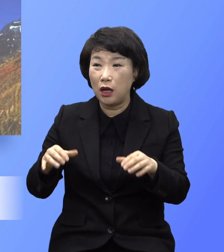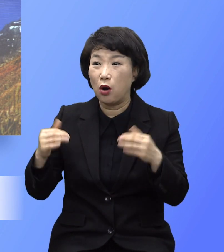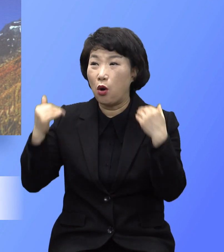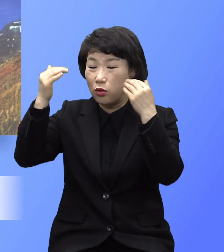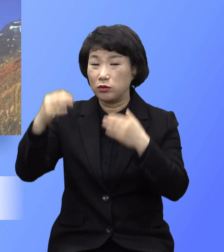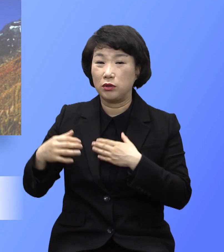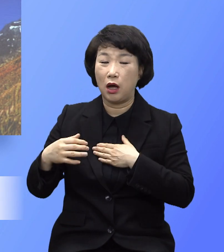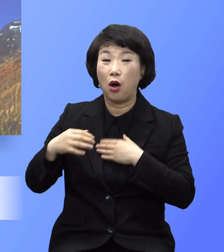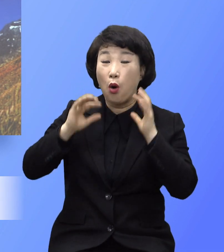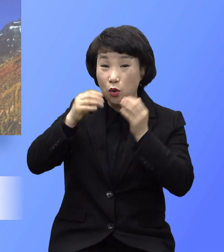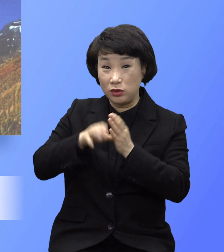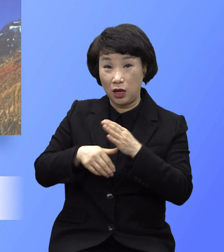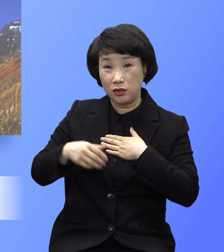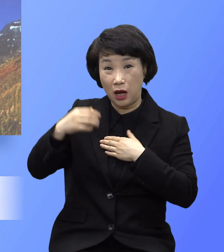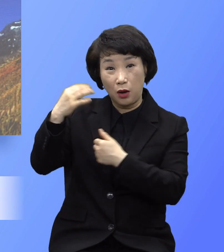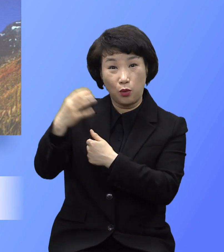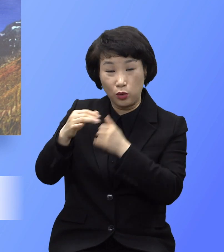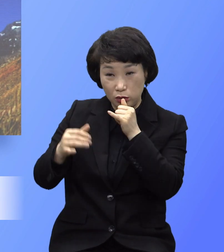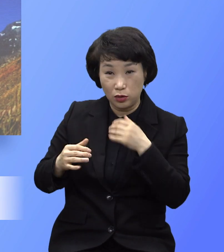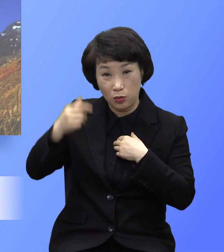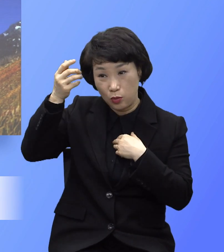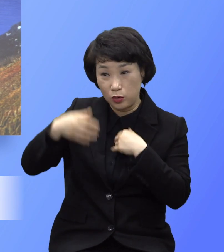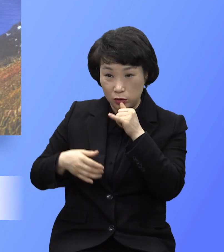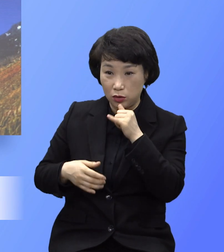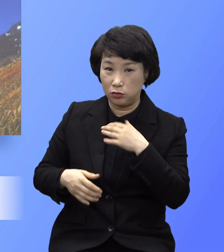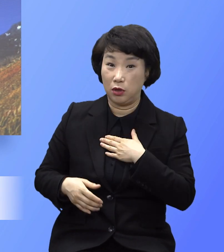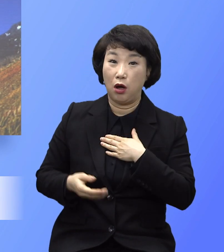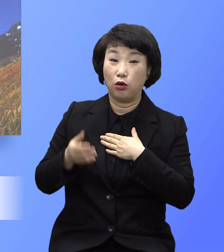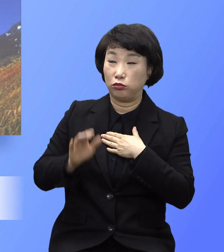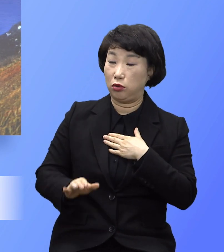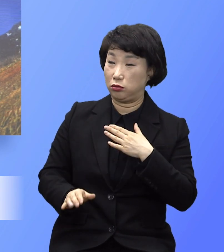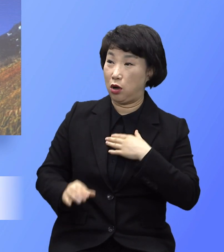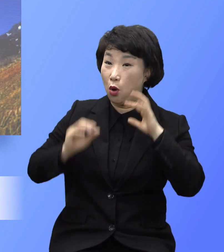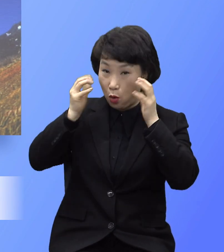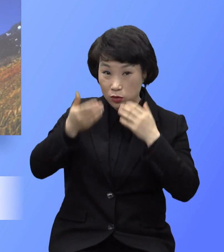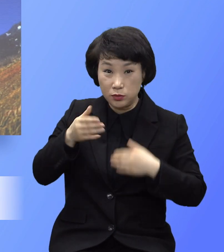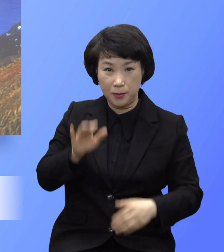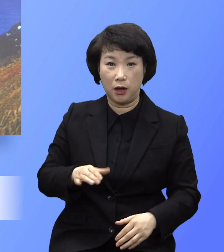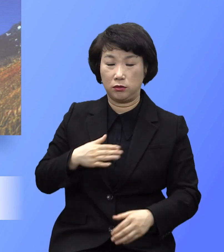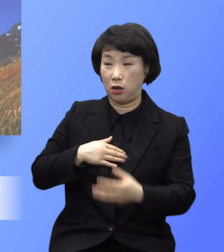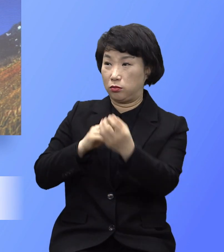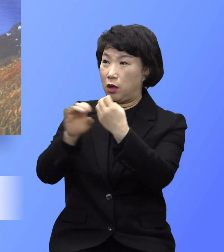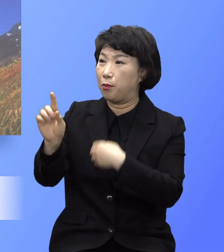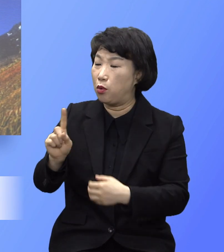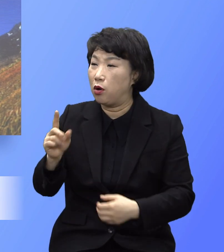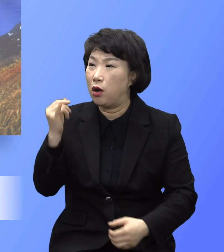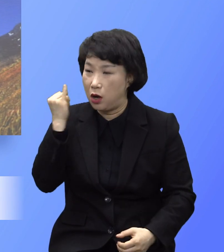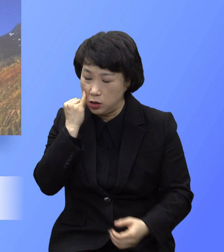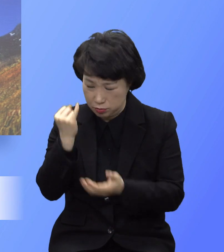나에게 말해요. 예, 그러면 어린 독일에 뭐라고 하느냐, 아주머니